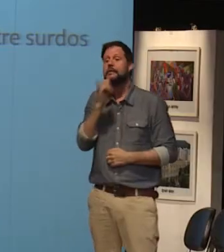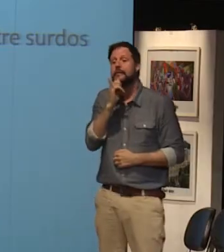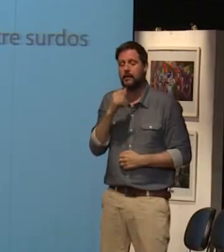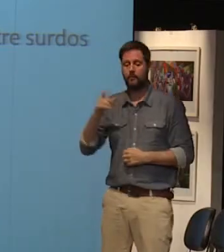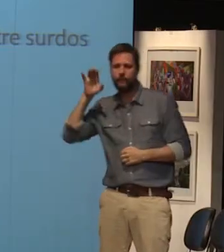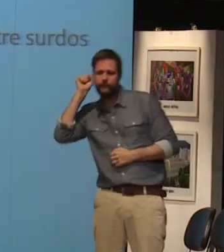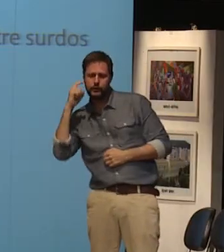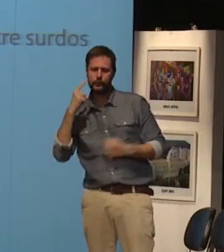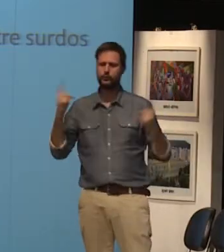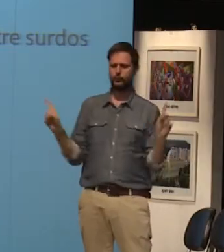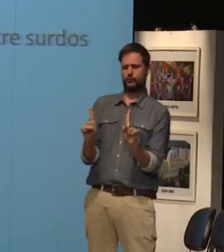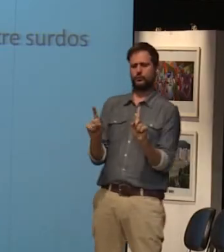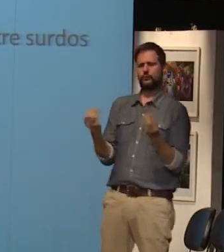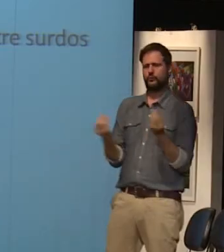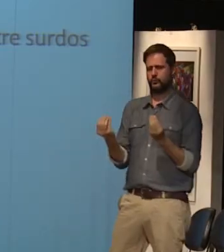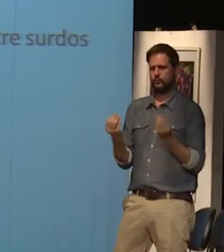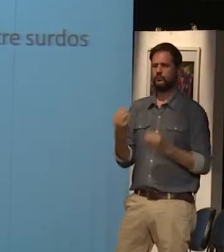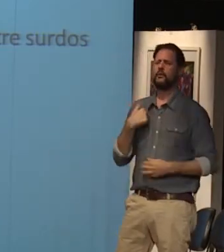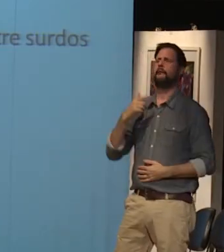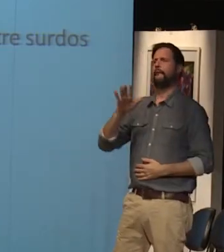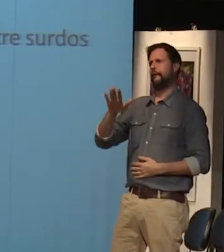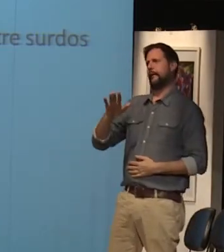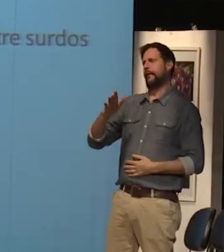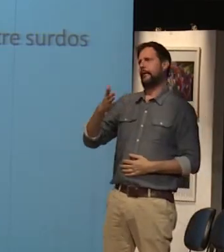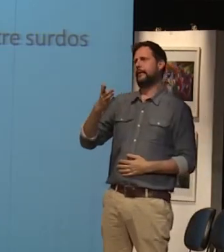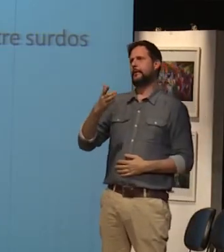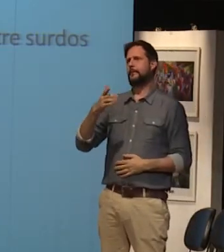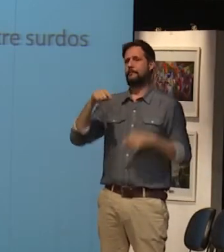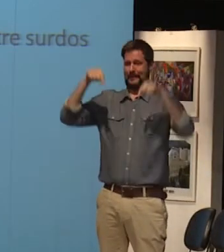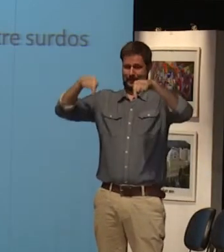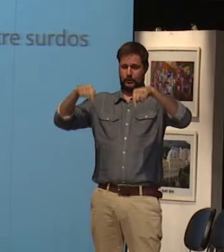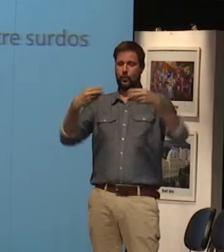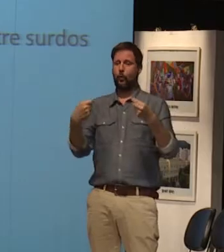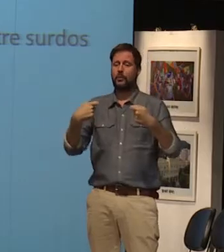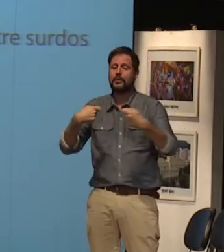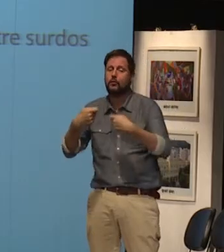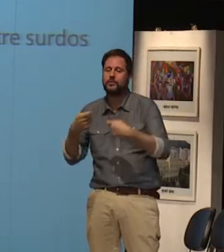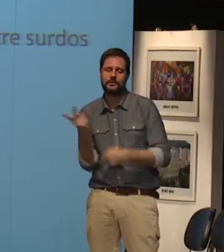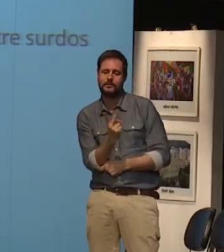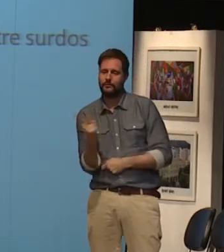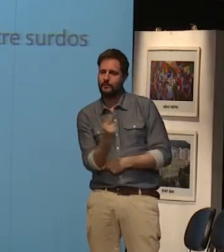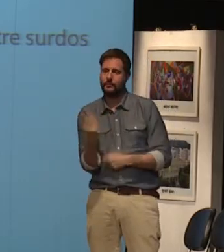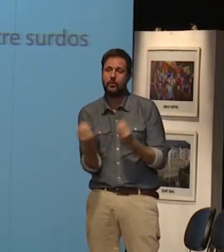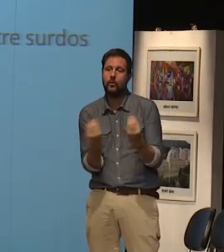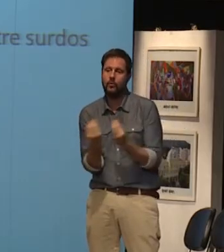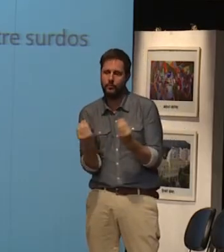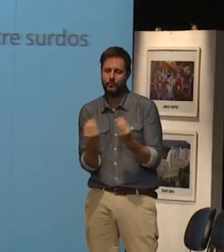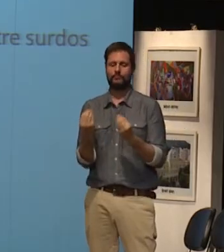cultural. Como que é essa relação do ouvinte e do surdo, essa negociação linguística, como é